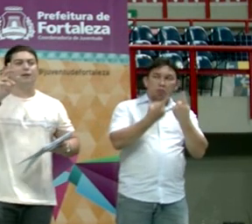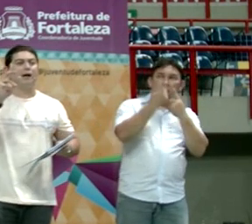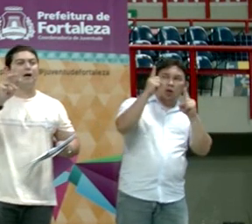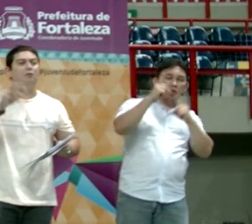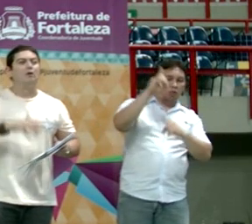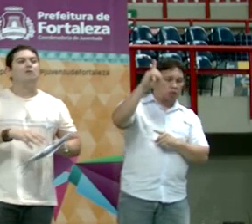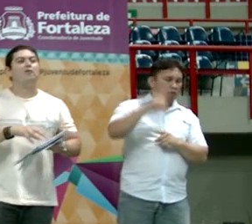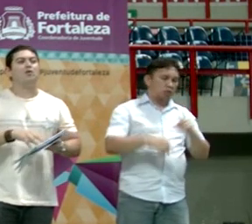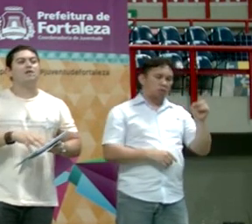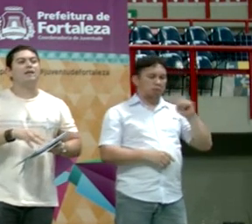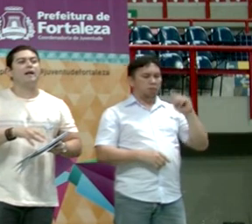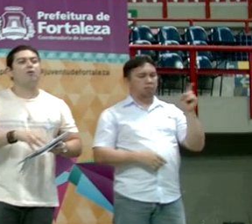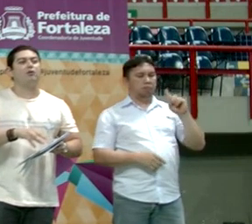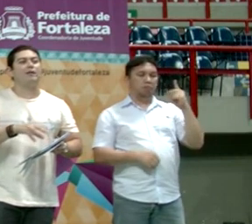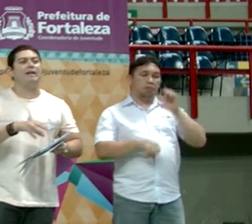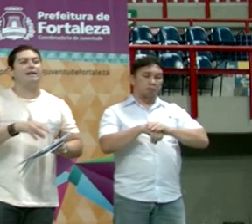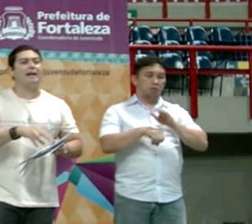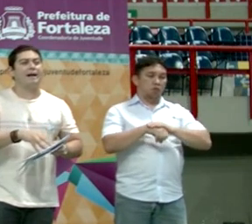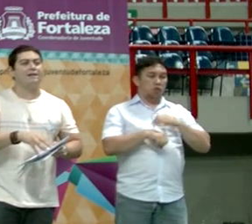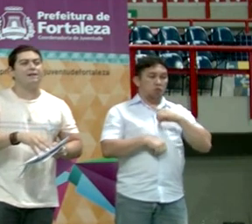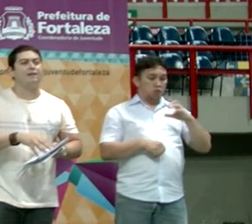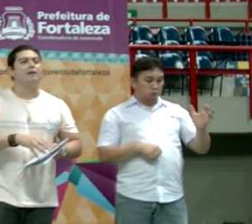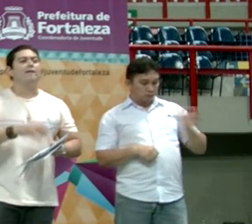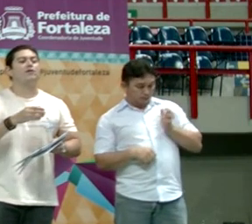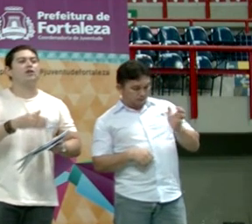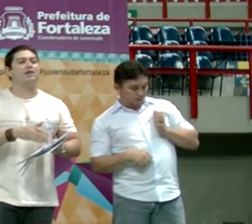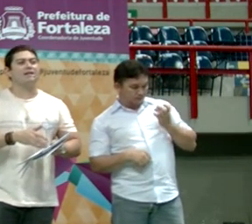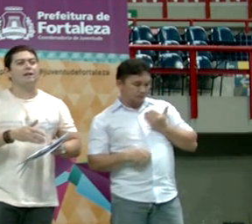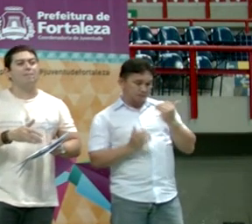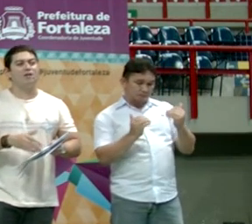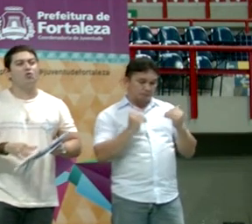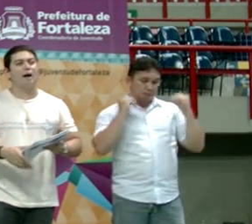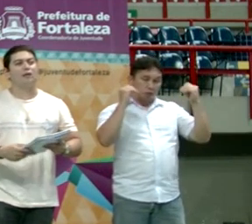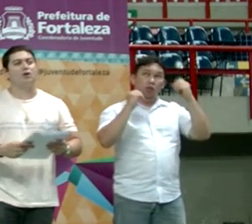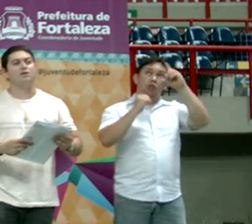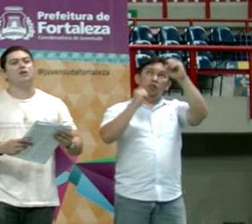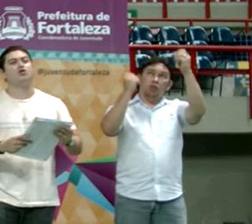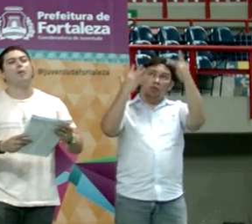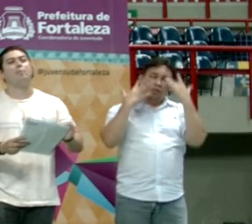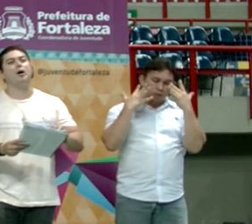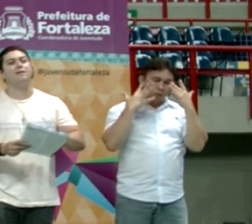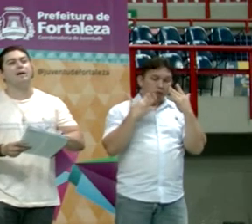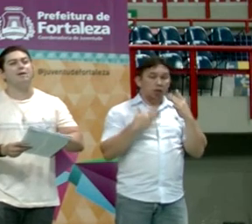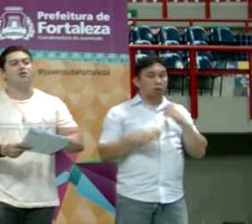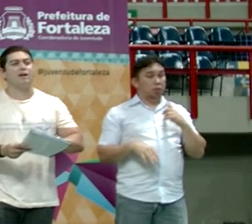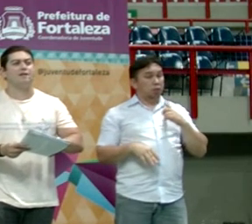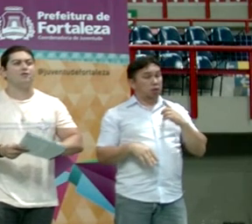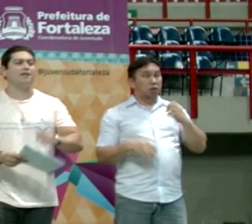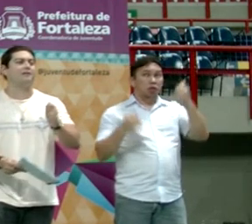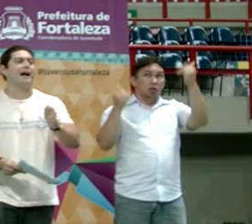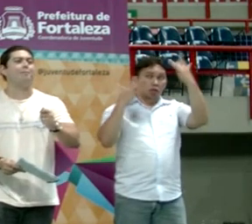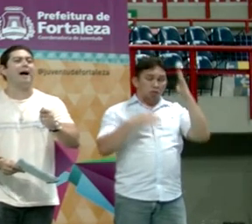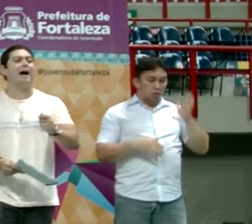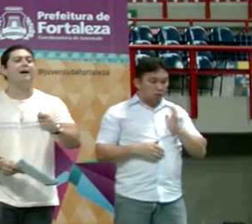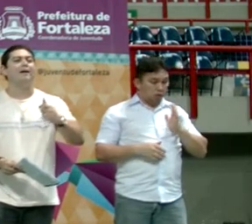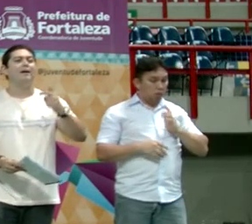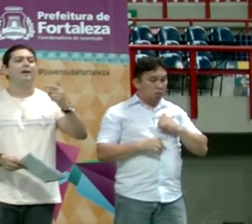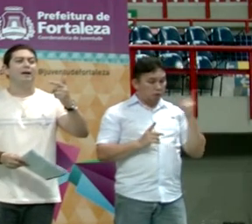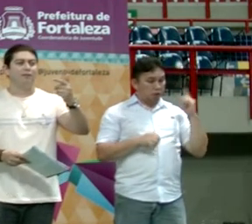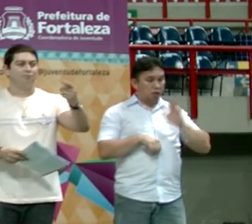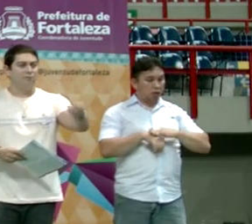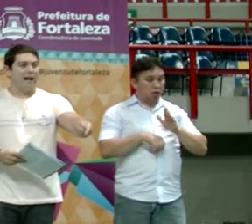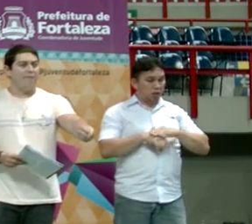Deus. Não, você quando enriquece, você está sendo abençoado. Agora você só pode ser abençoado se você